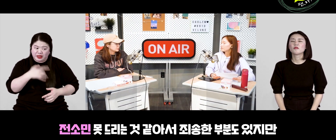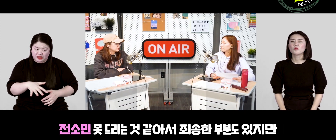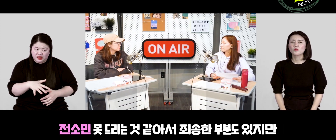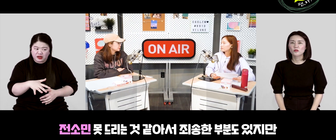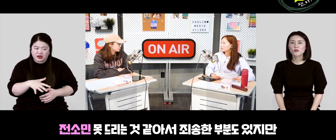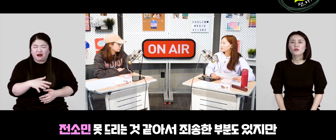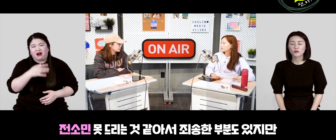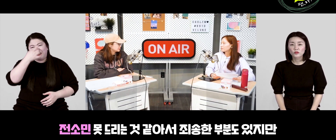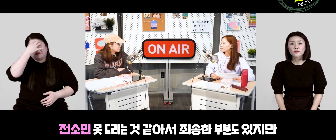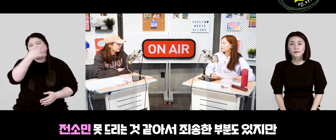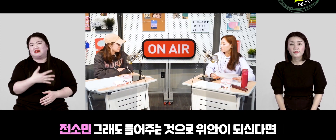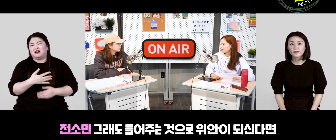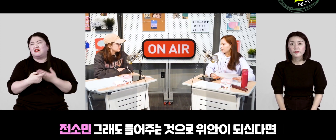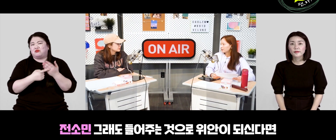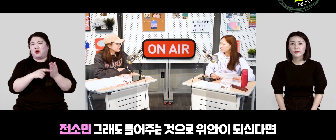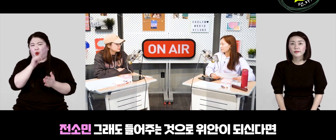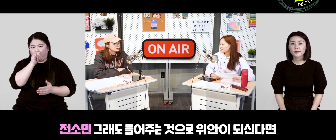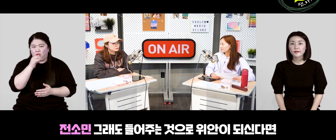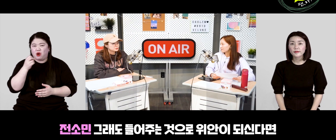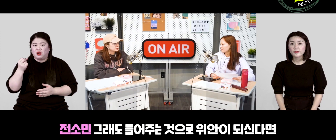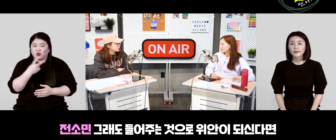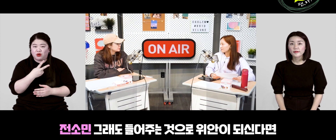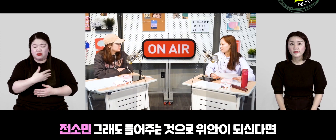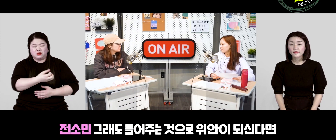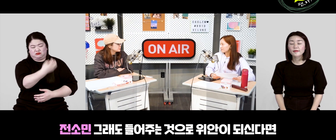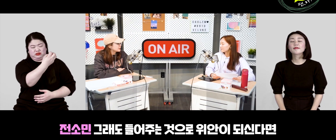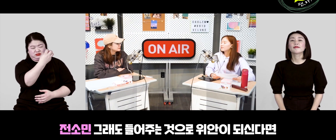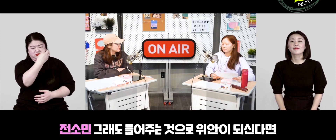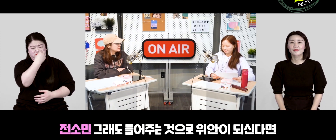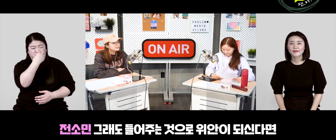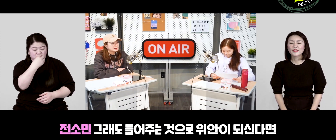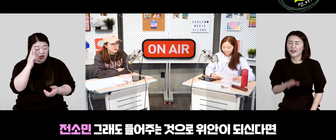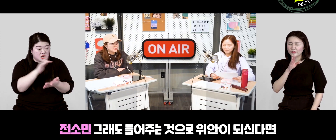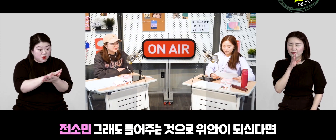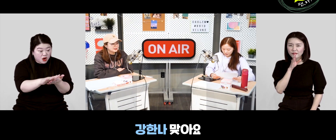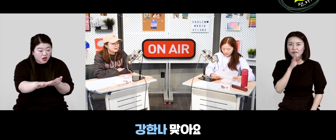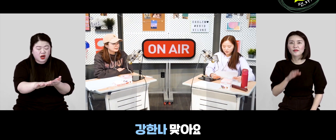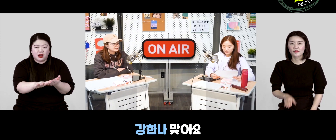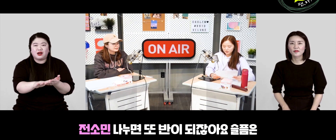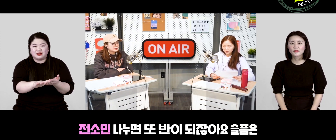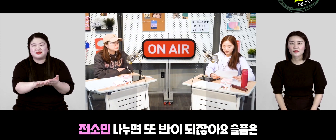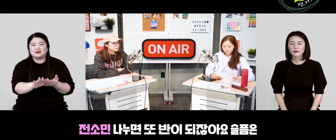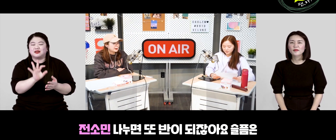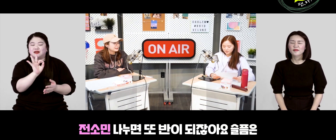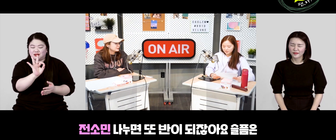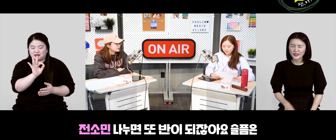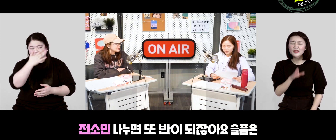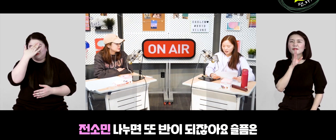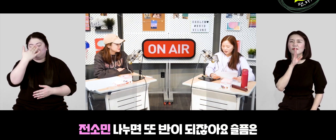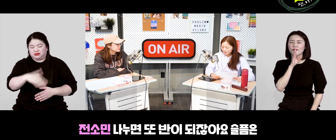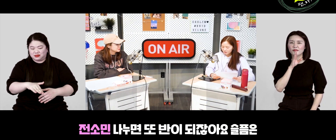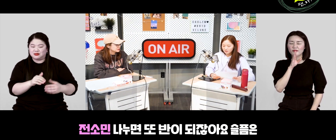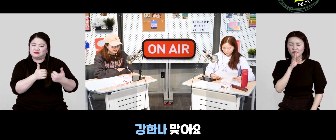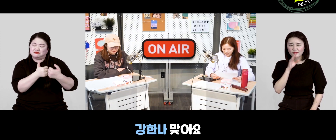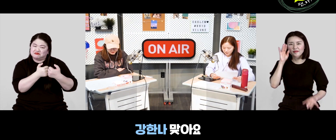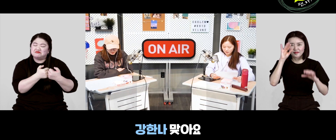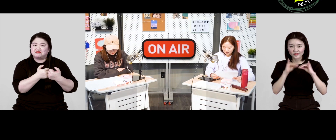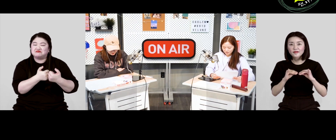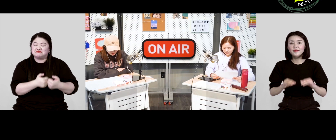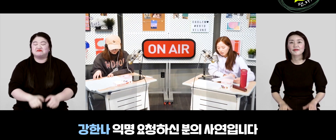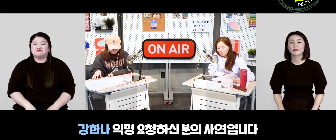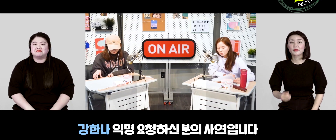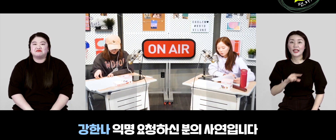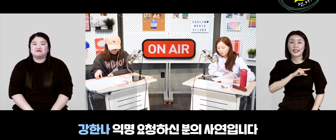드리는 것 같아서 죄송한 부분도 있지만 그래도 들어주는 걸로 또 위안이 되신다면 맞아요. 나누면 또 반이 되잖아요. 슬픔은. 맞아요.